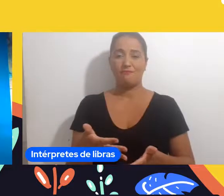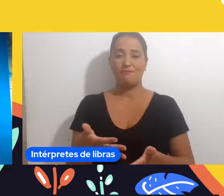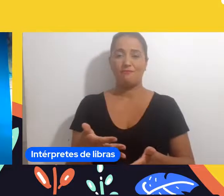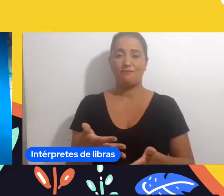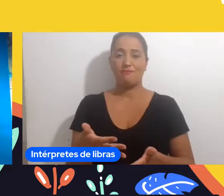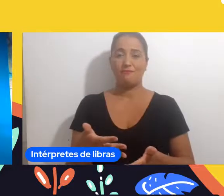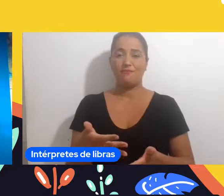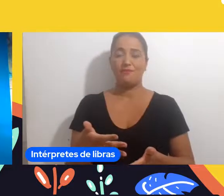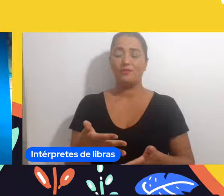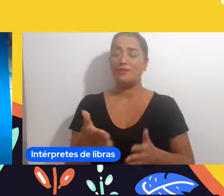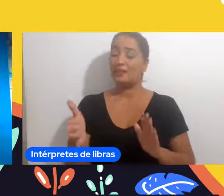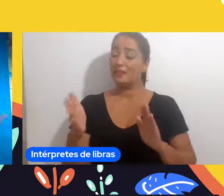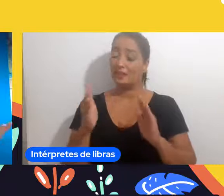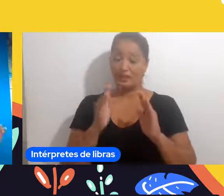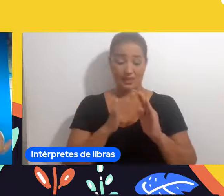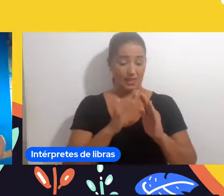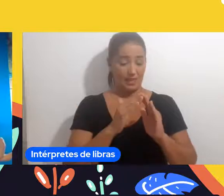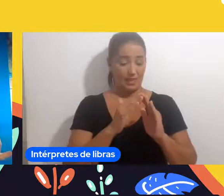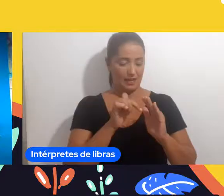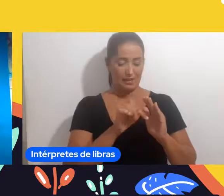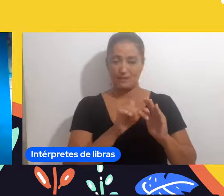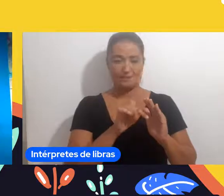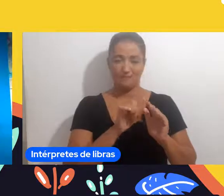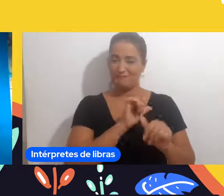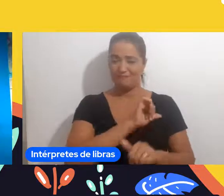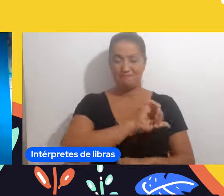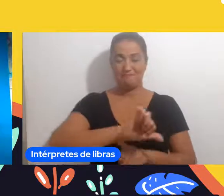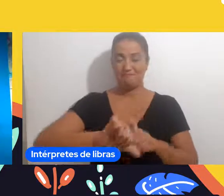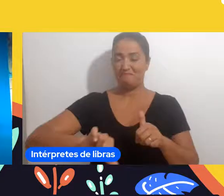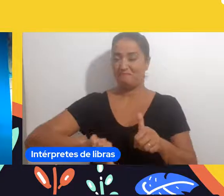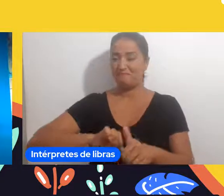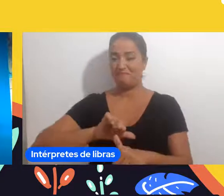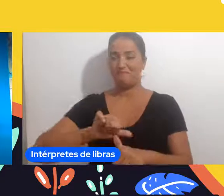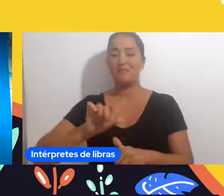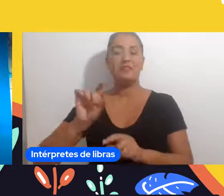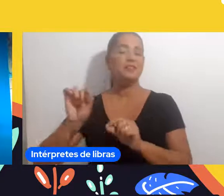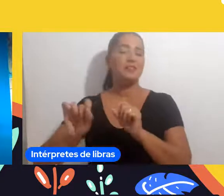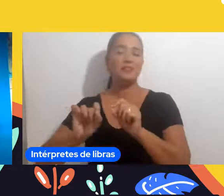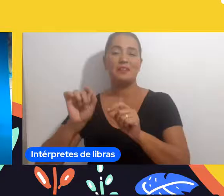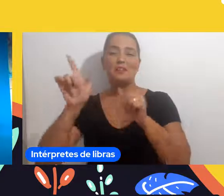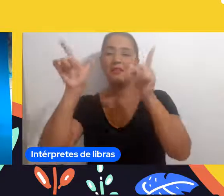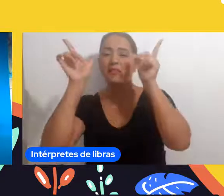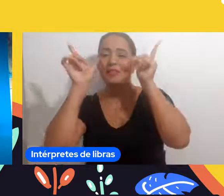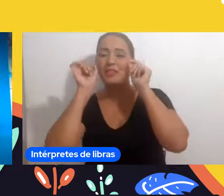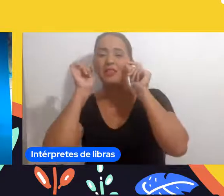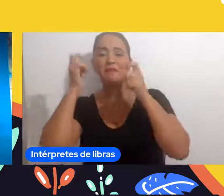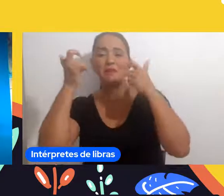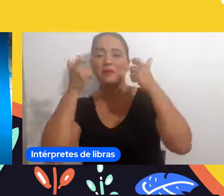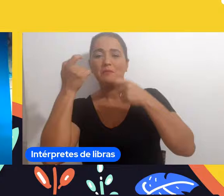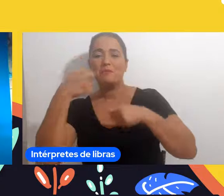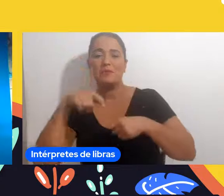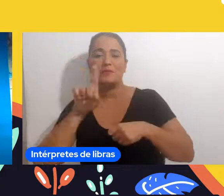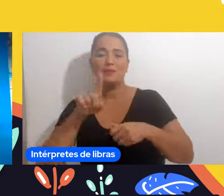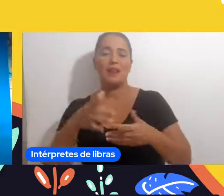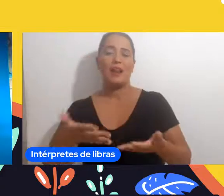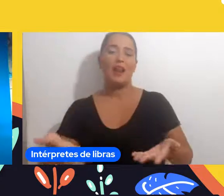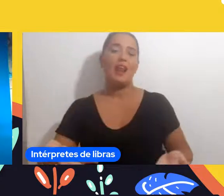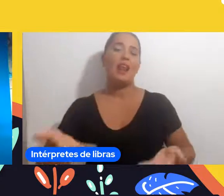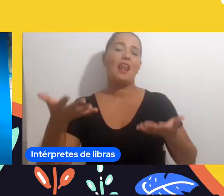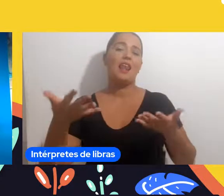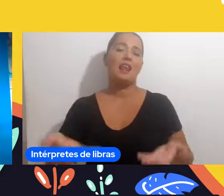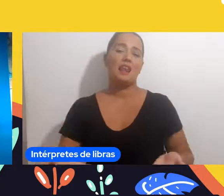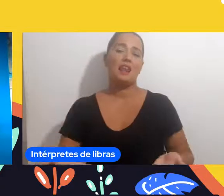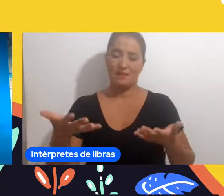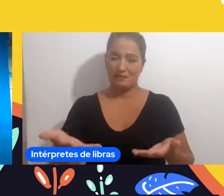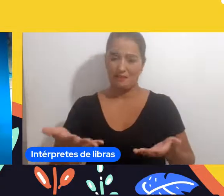casa, com mais preocupações, para viver com muita leveza um